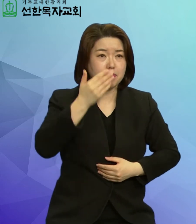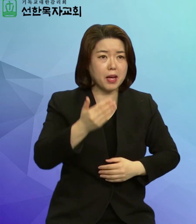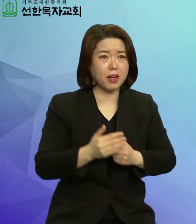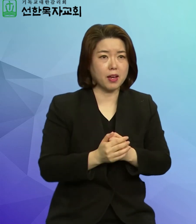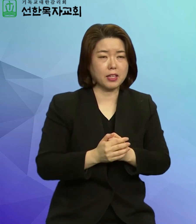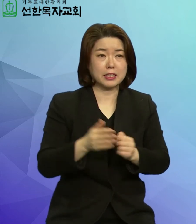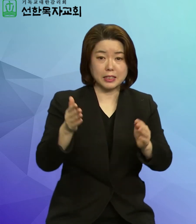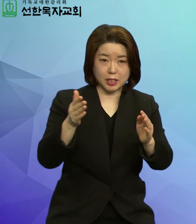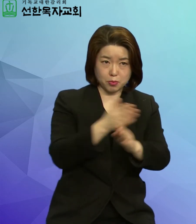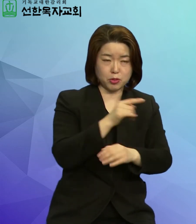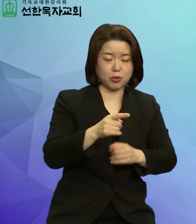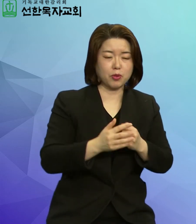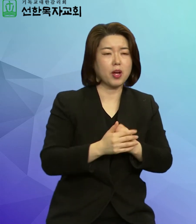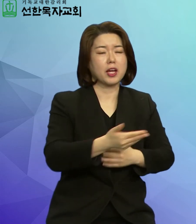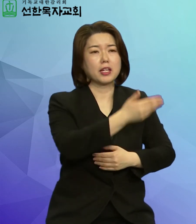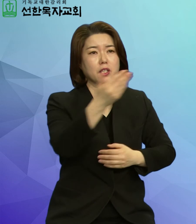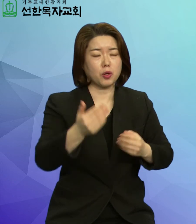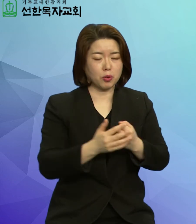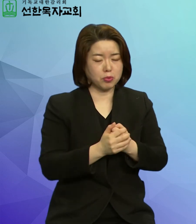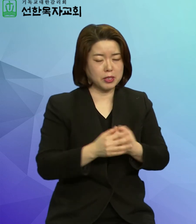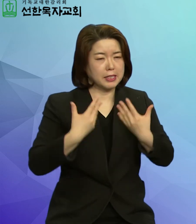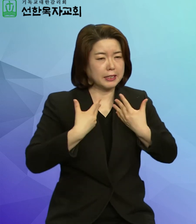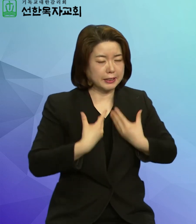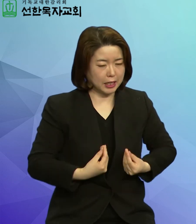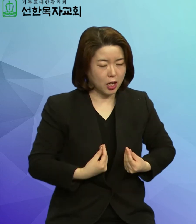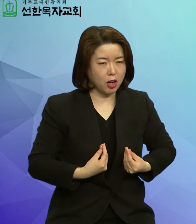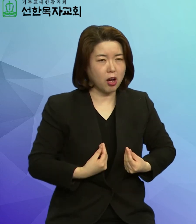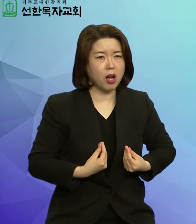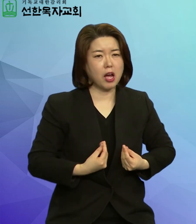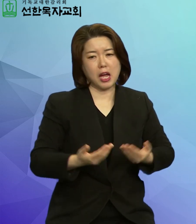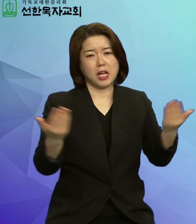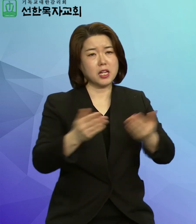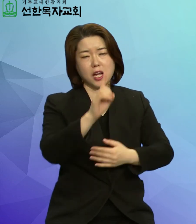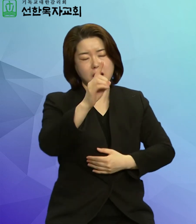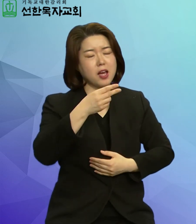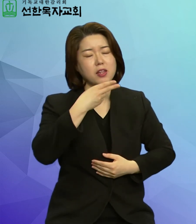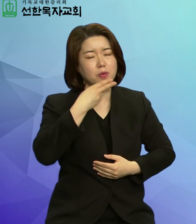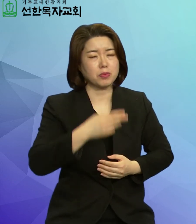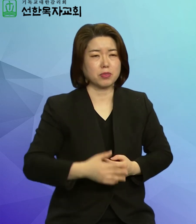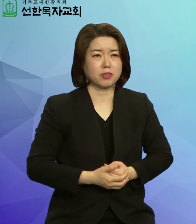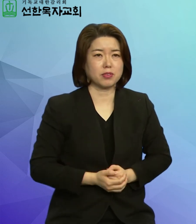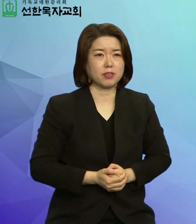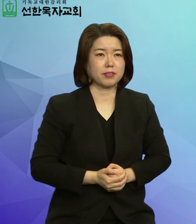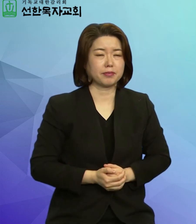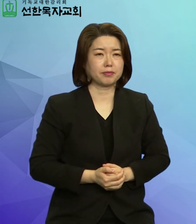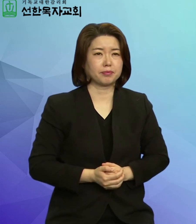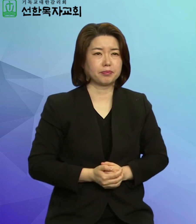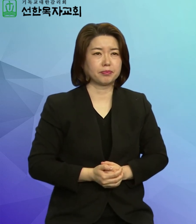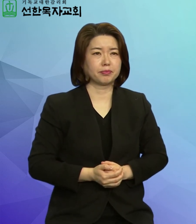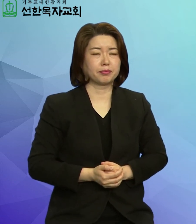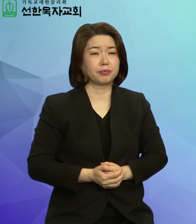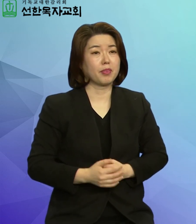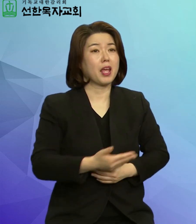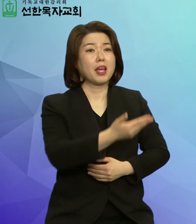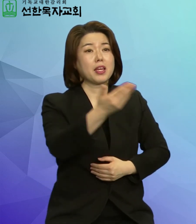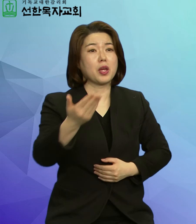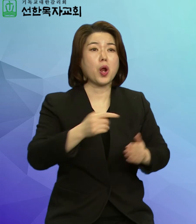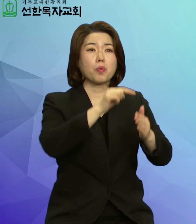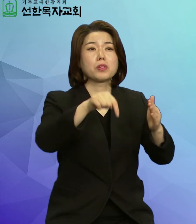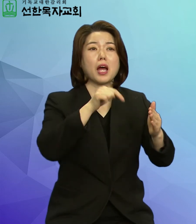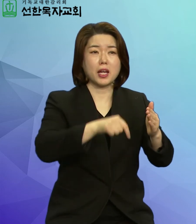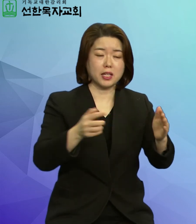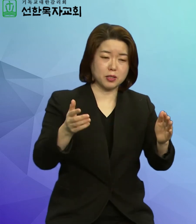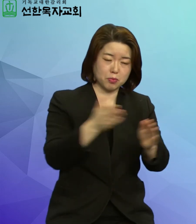뜨이게 되면서부터 여러분을 좌절시키고 낙심시킬 일은 아무것도 없습니다.